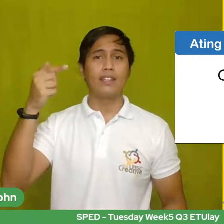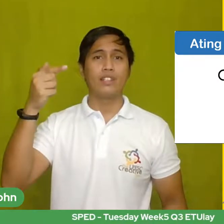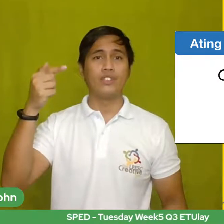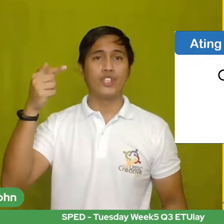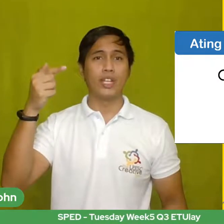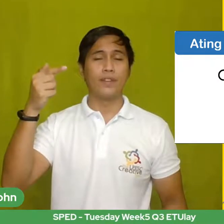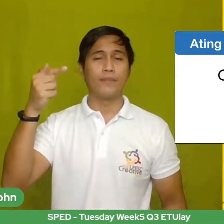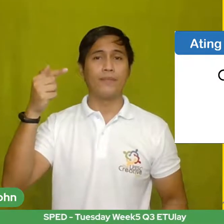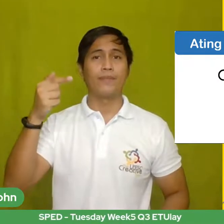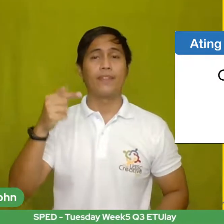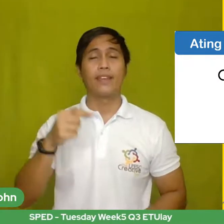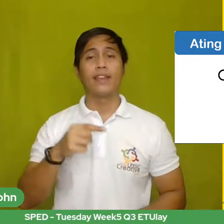G.